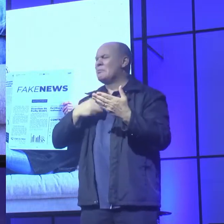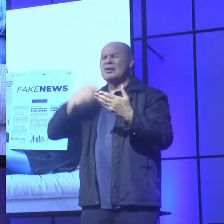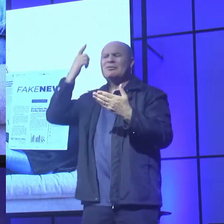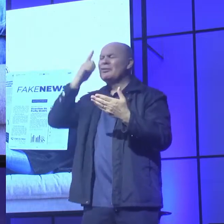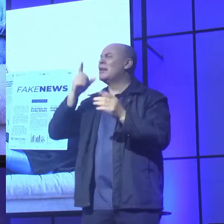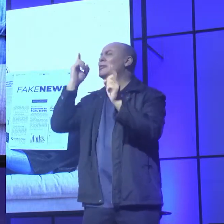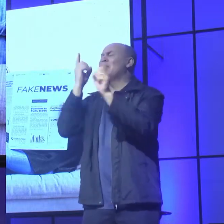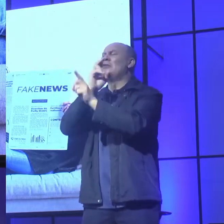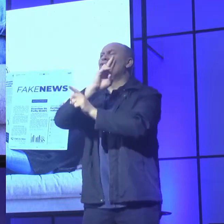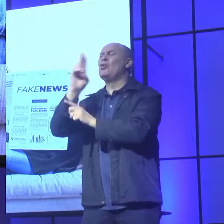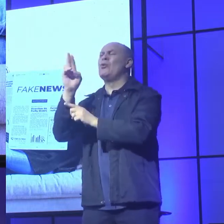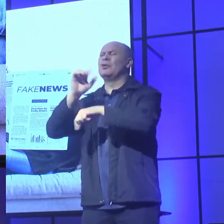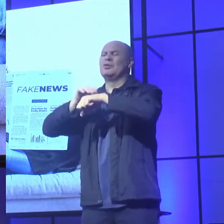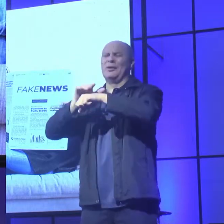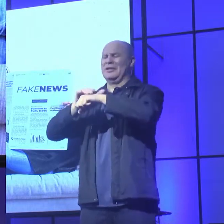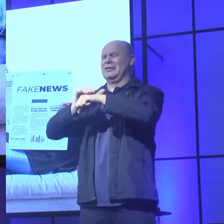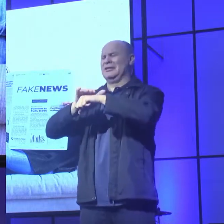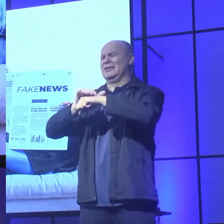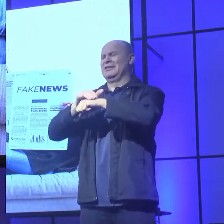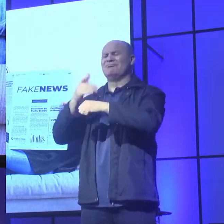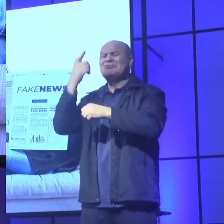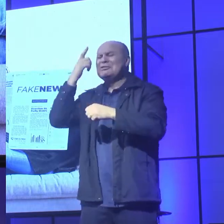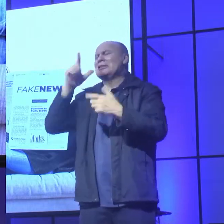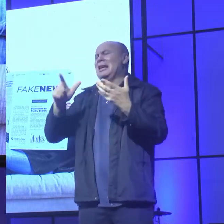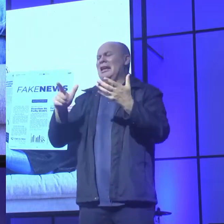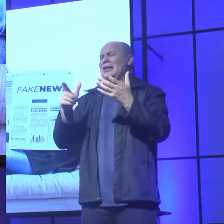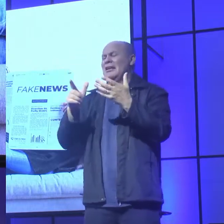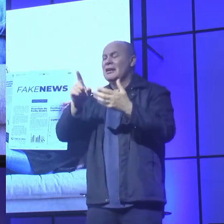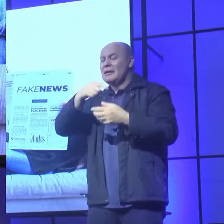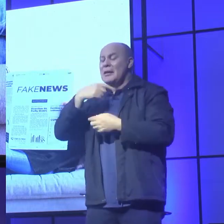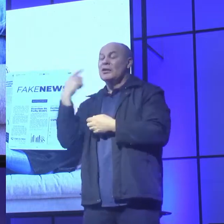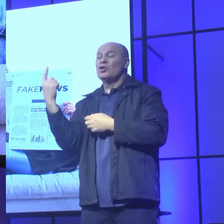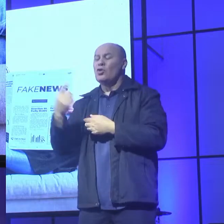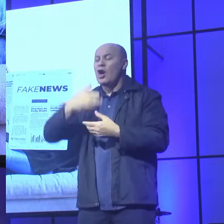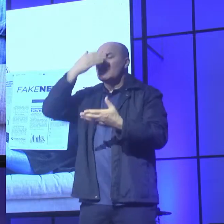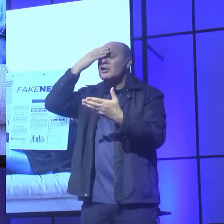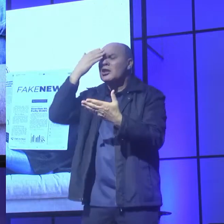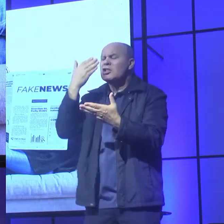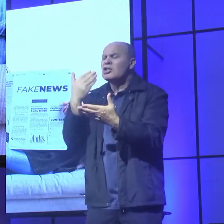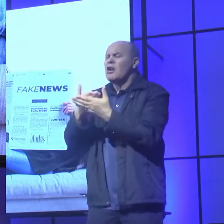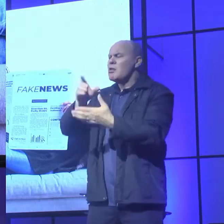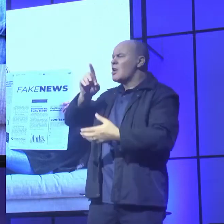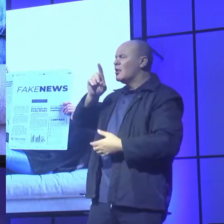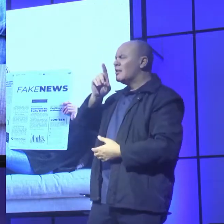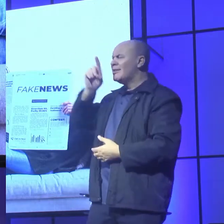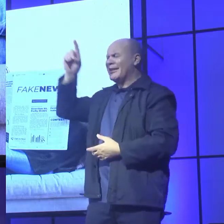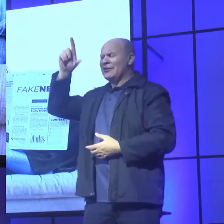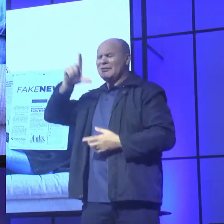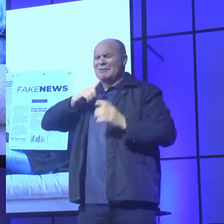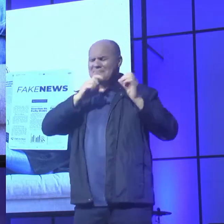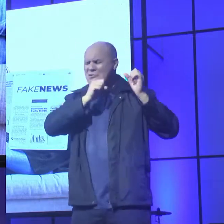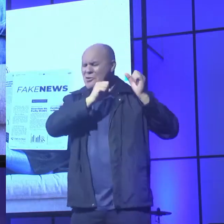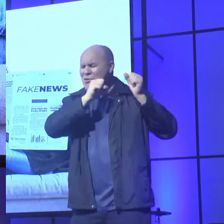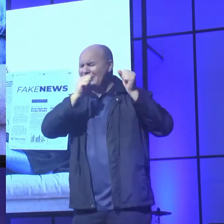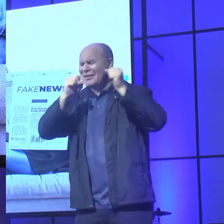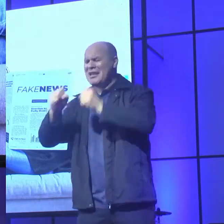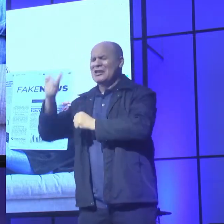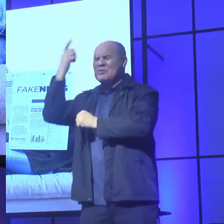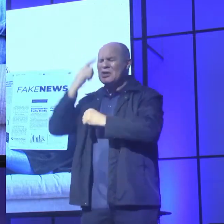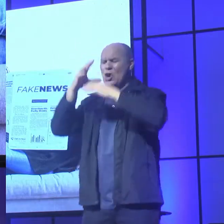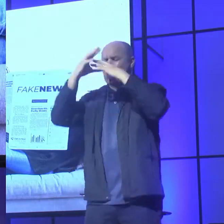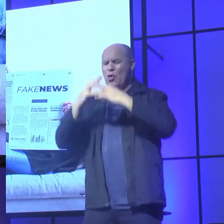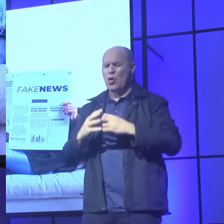Jesus, Pai, a tua palavra diz que aquilo que nós de fato orássemos, uníssemos numa só fé, uníssemos num